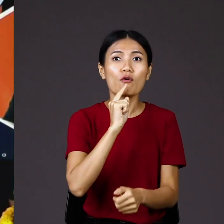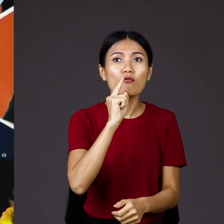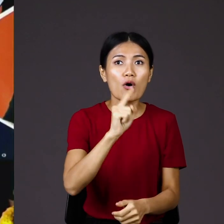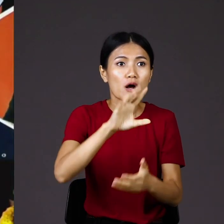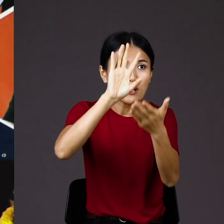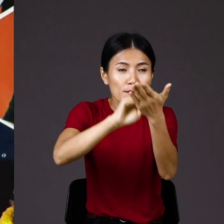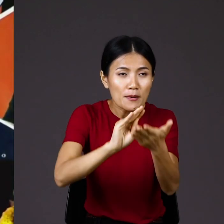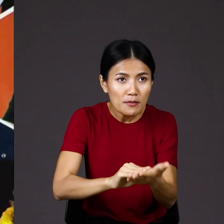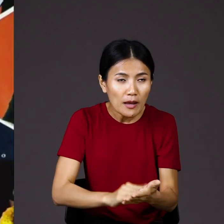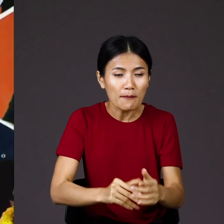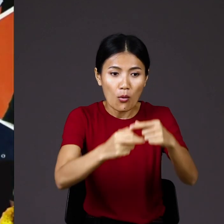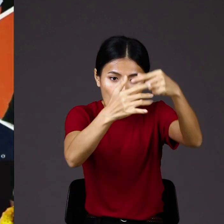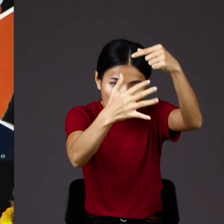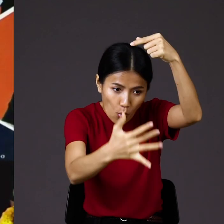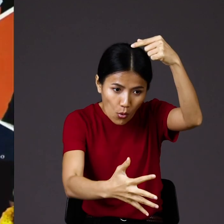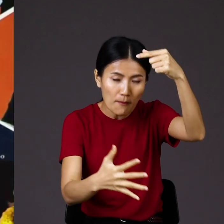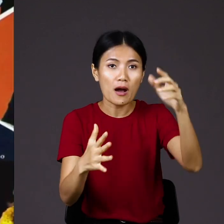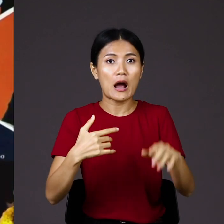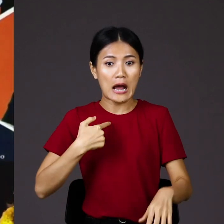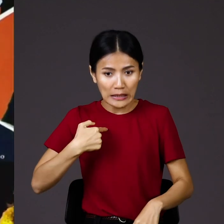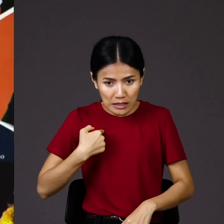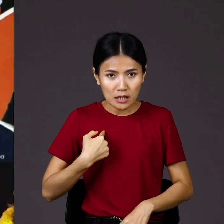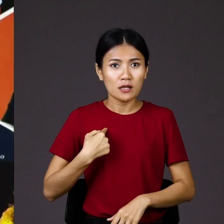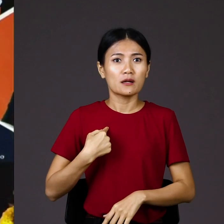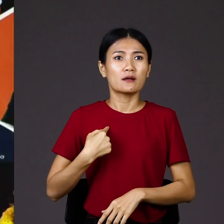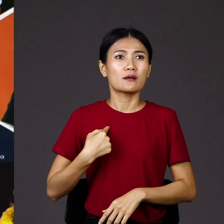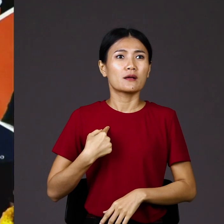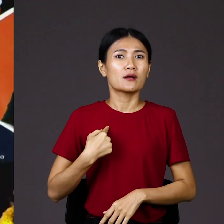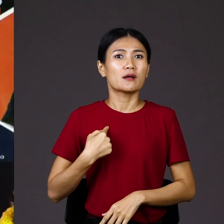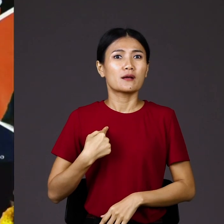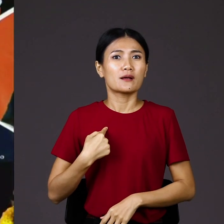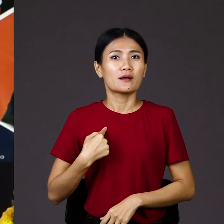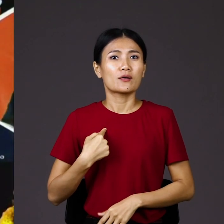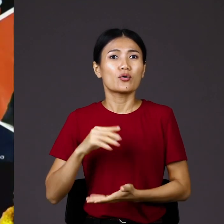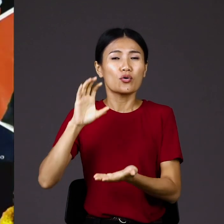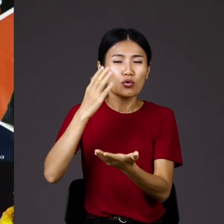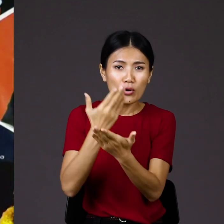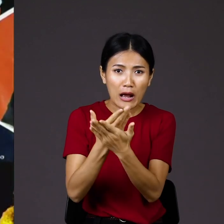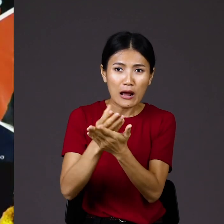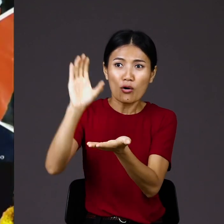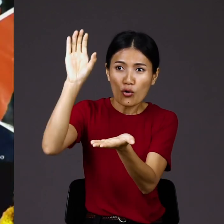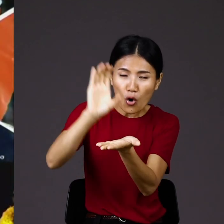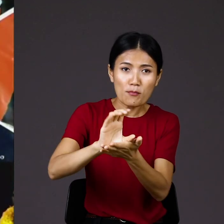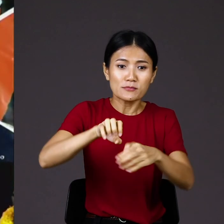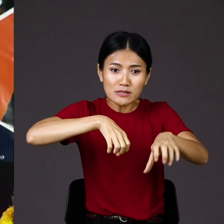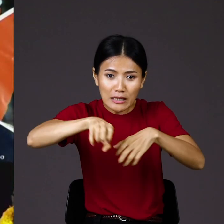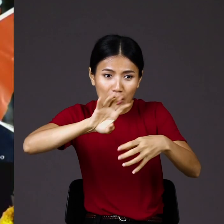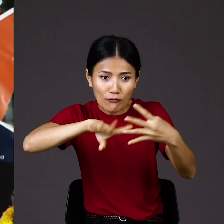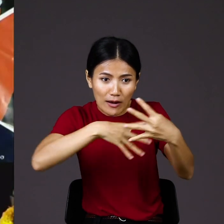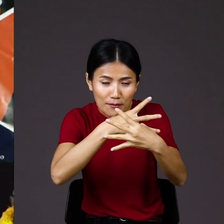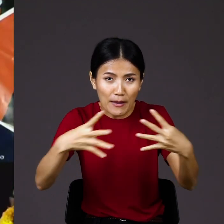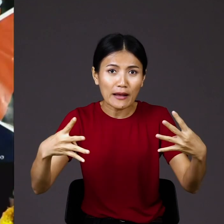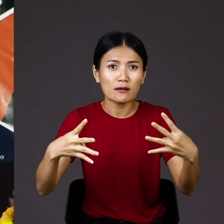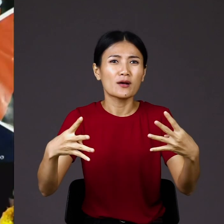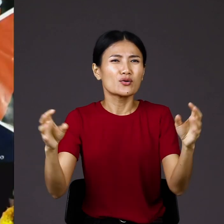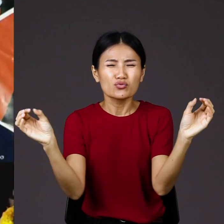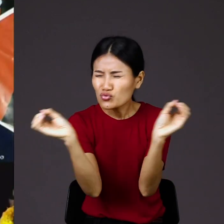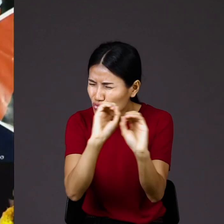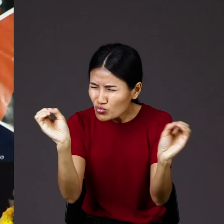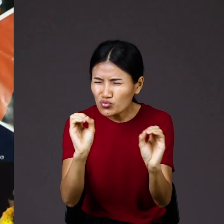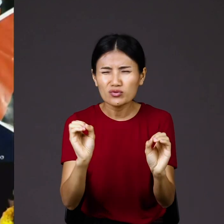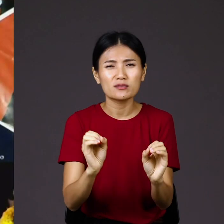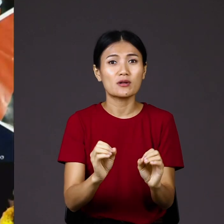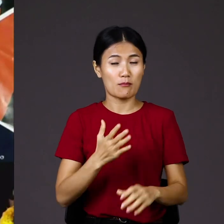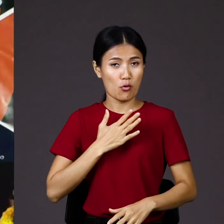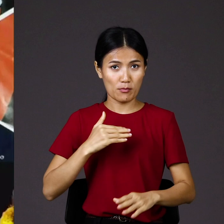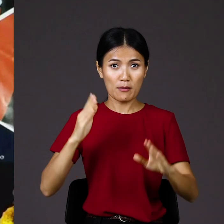จรอย่างนั้นเหรอยังไม่มีโอกาสบริหารงบประมาณแผ่นดินสักบาทสักสตางค์เลยนะครับโดนคดีเต็มตัวผมนี่เป็นอาจ